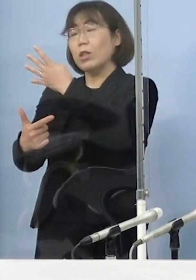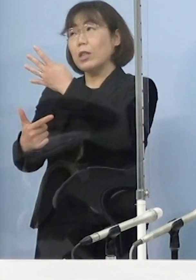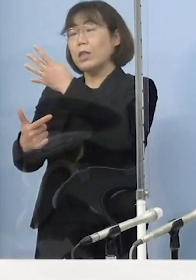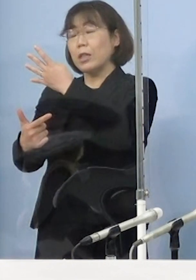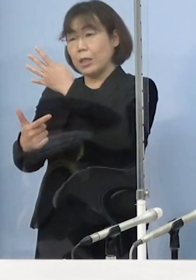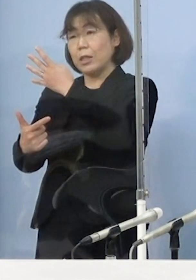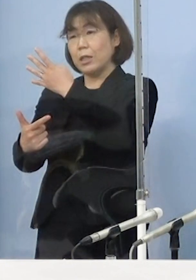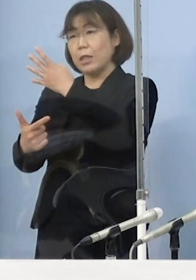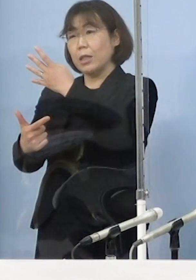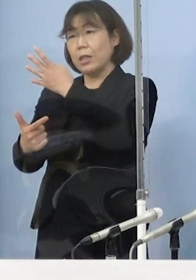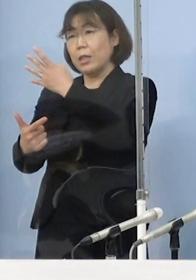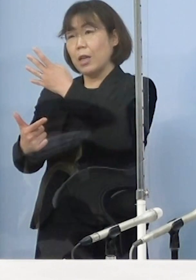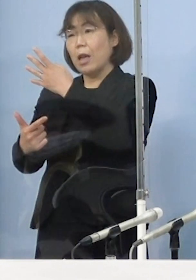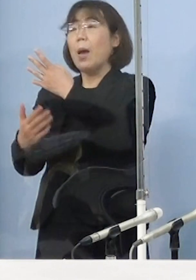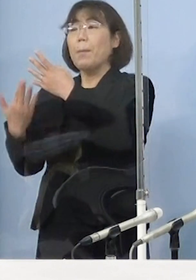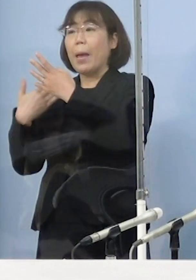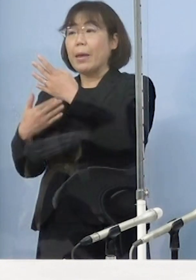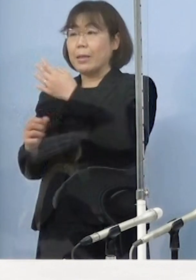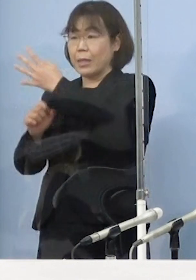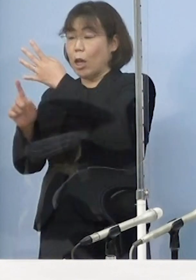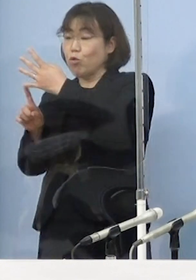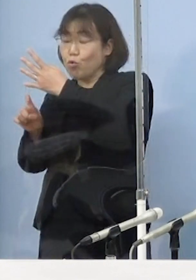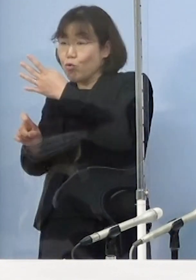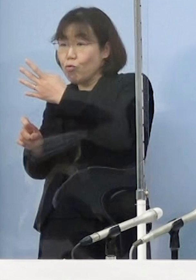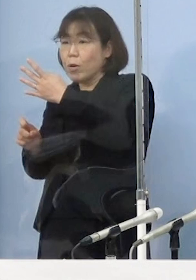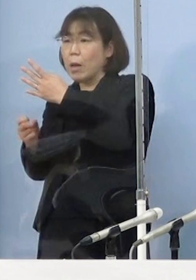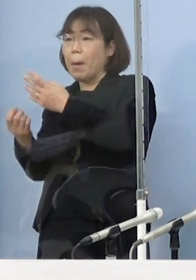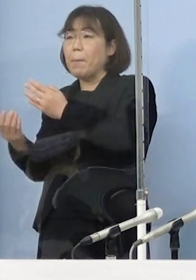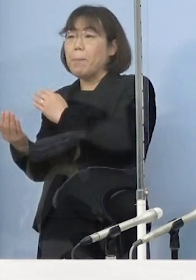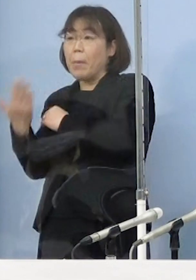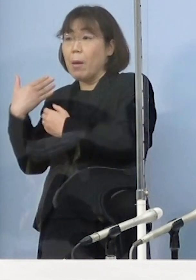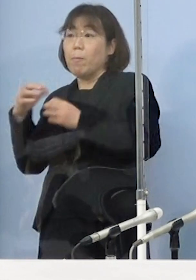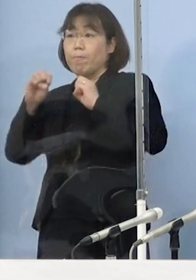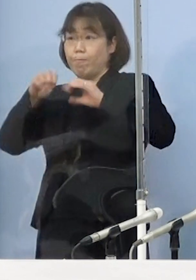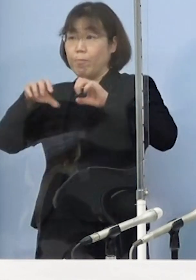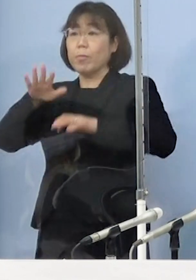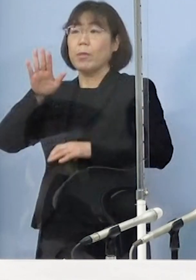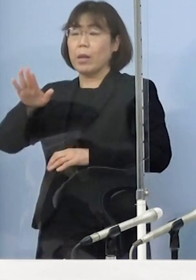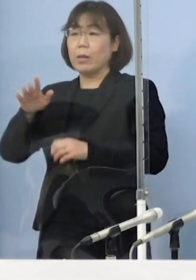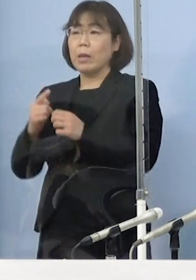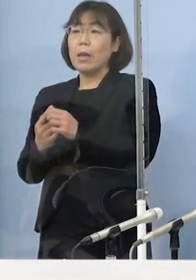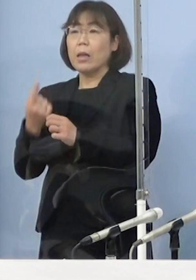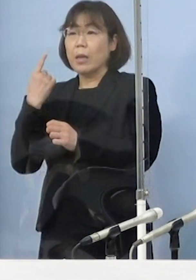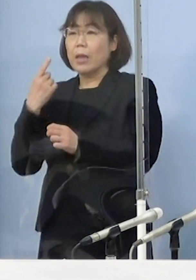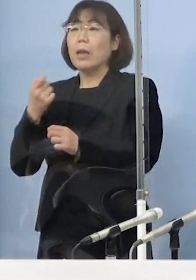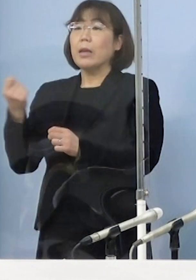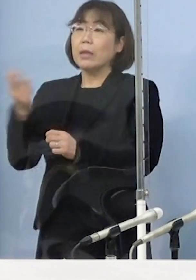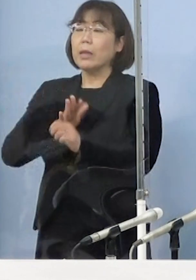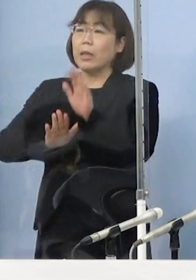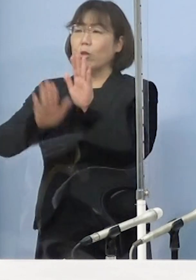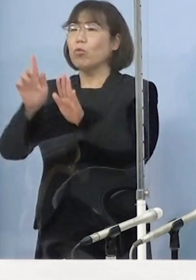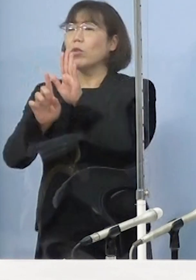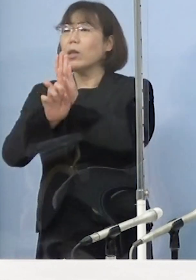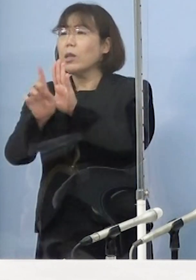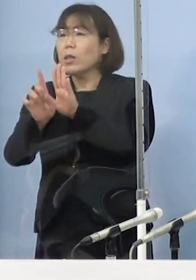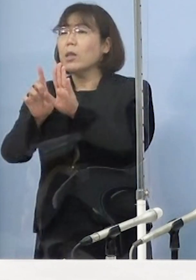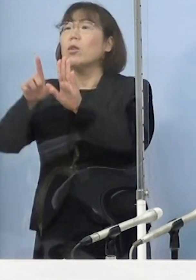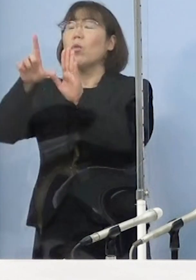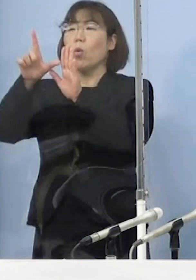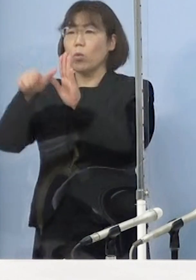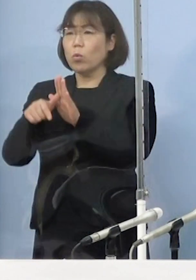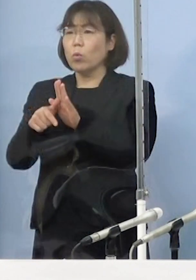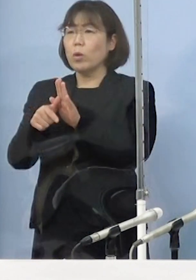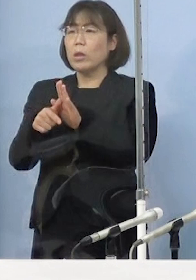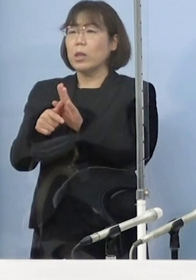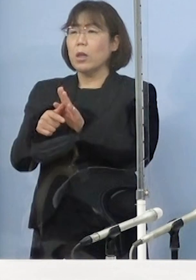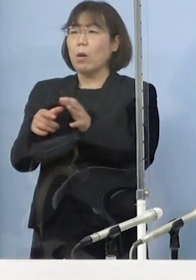月の10日から予告をさせていただいて、昨年の緊急事態宣言、この時にも休業